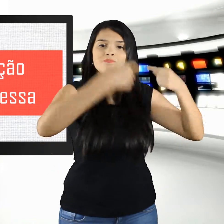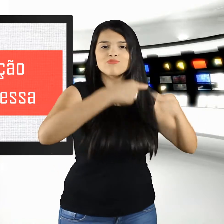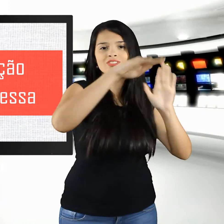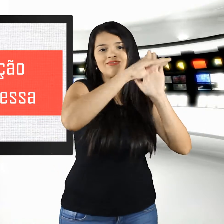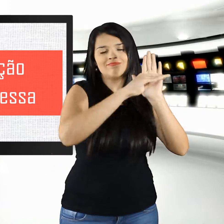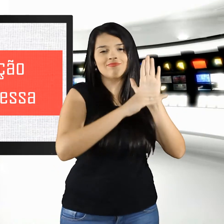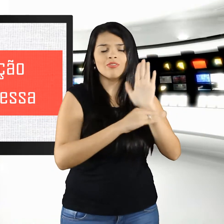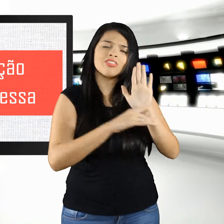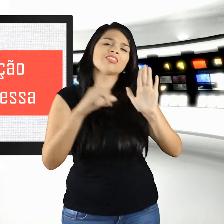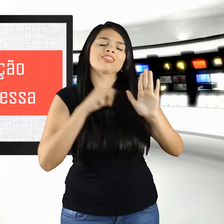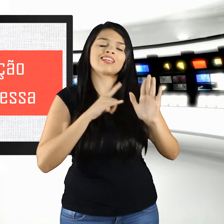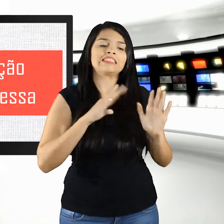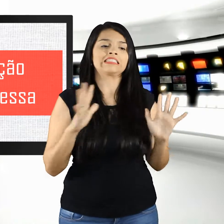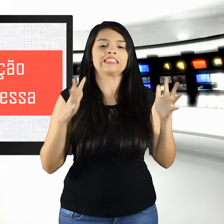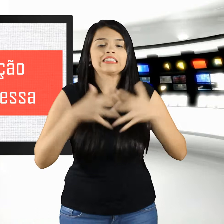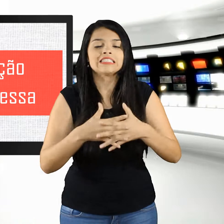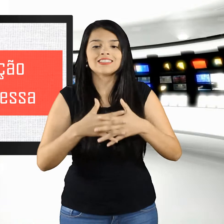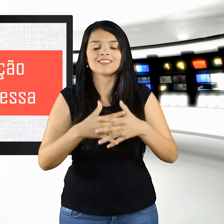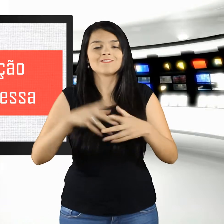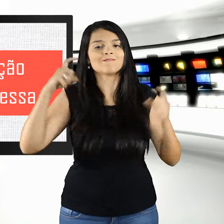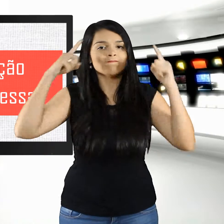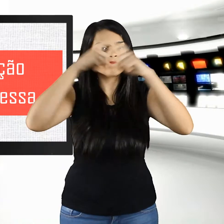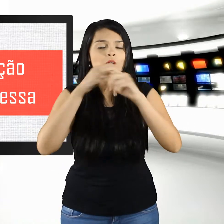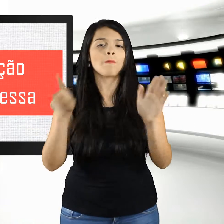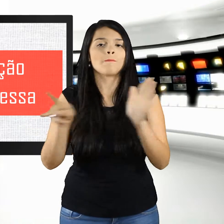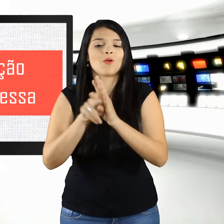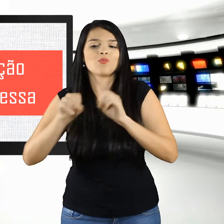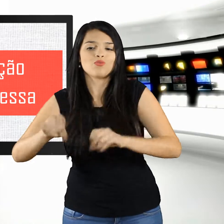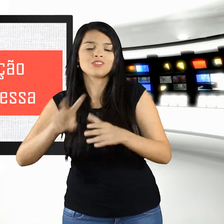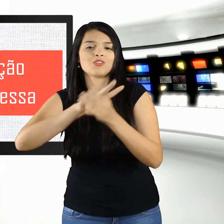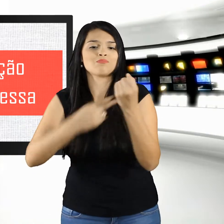torna a implementação da educação bilíngue para surdos na educação básica muito truncada.